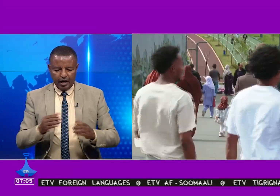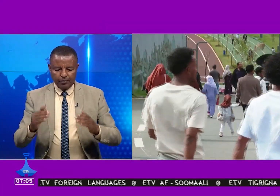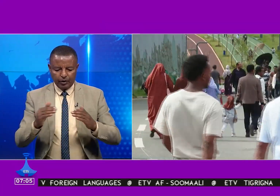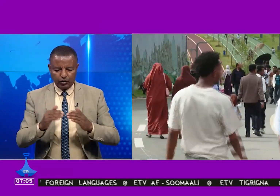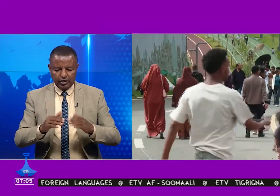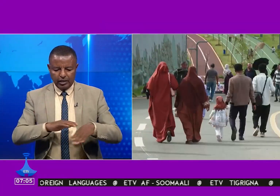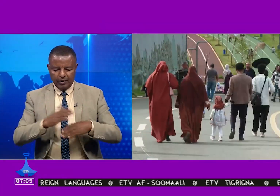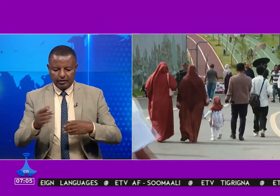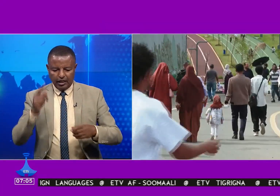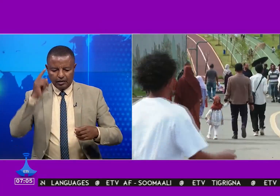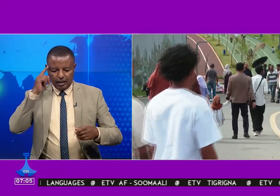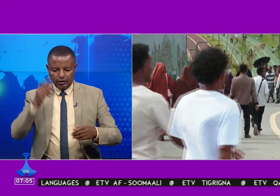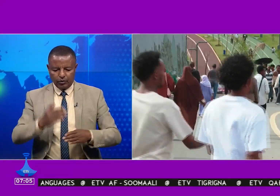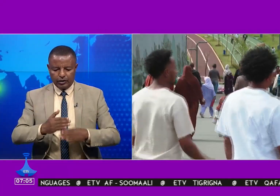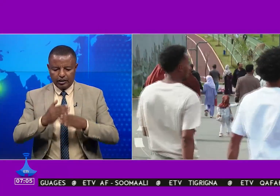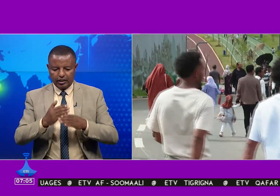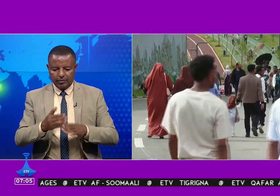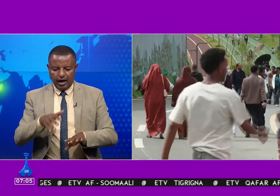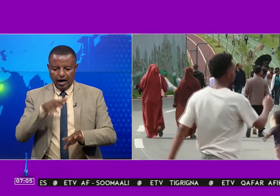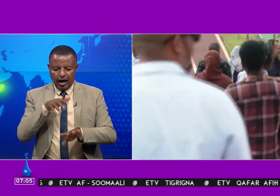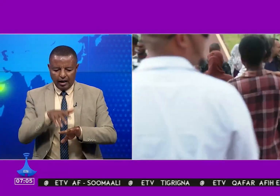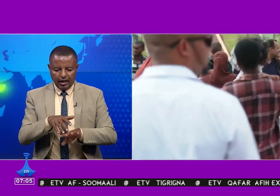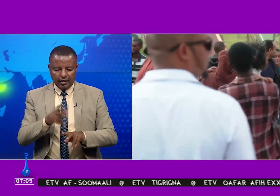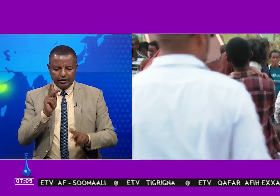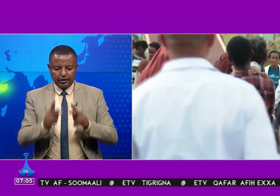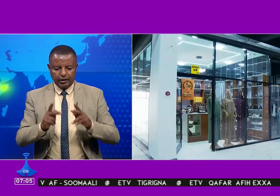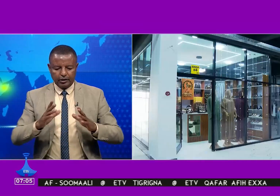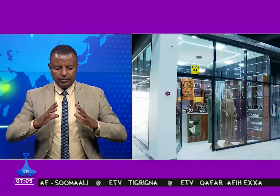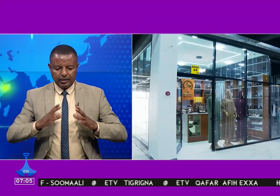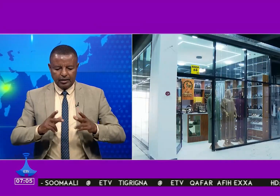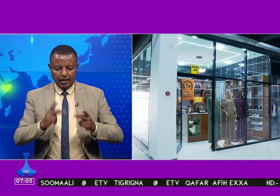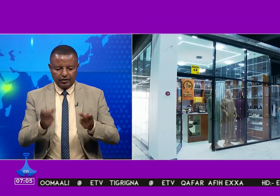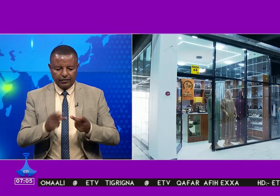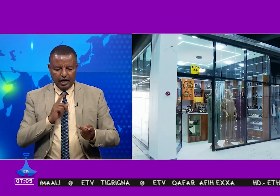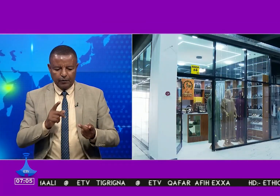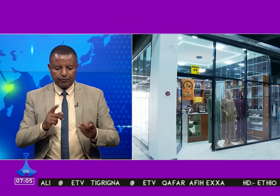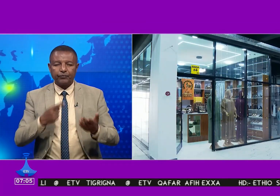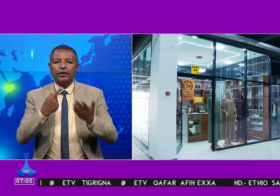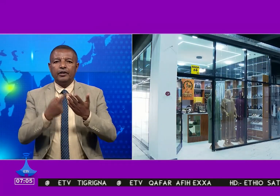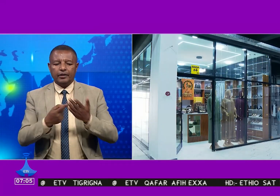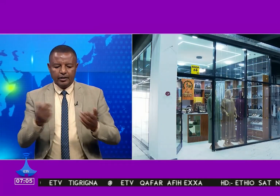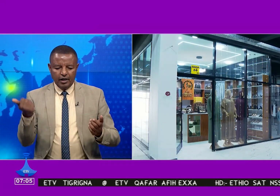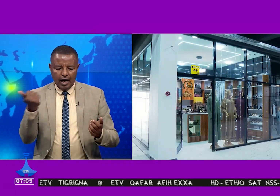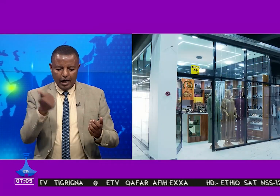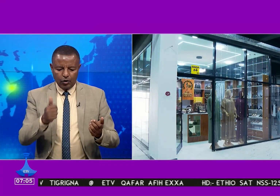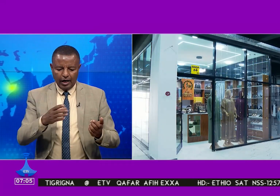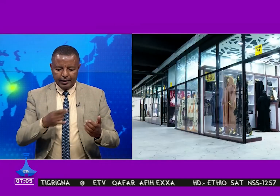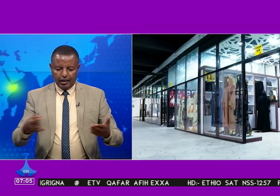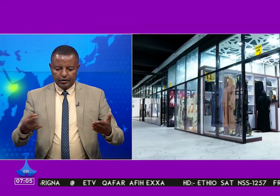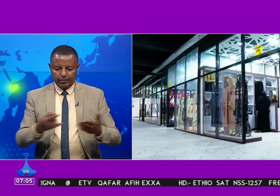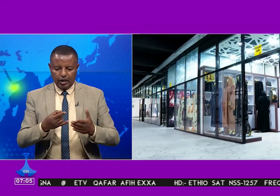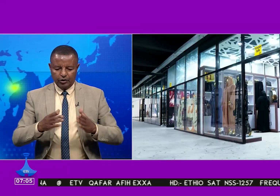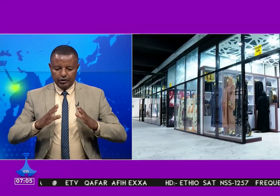በነፃና በእኩልነት ለማስተናገድ ታስቦ የተገነባ አካታች የህዝብ መዝናኛ ስፍራ ነው። ይህ